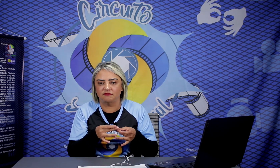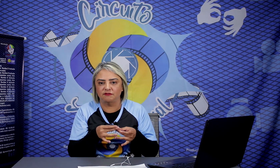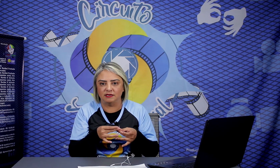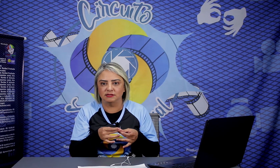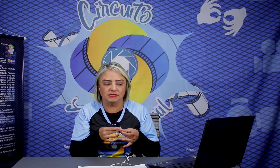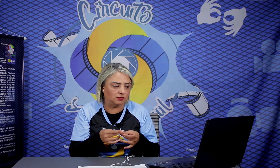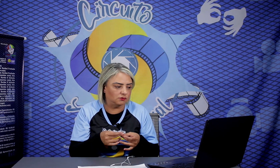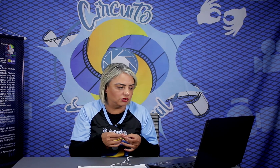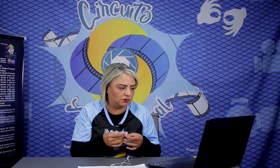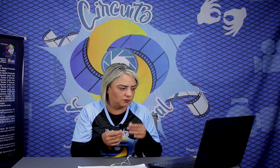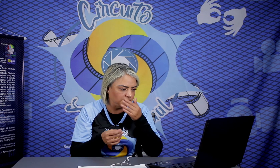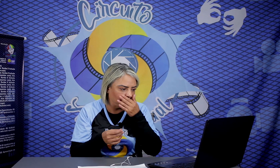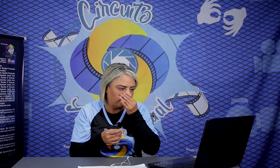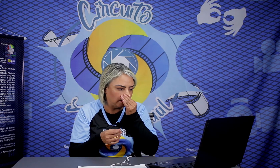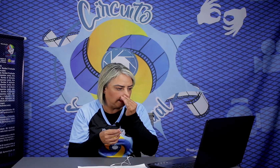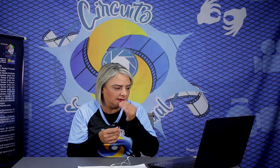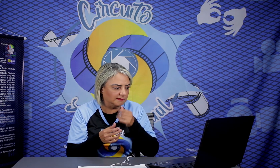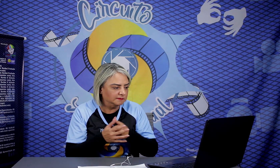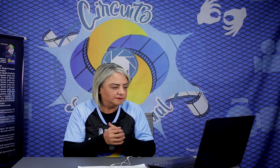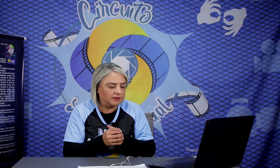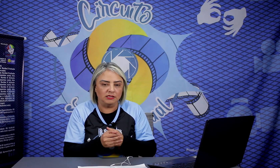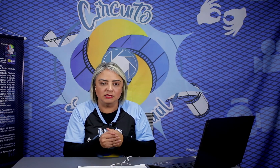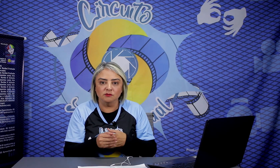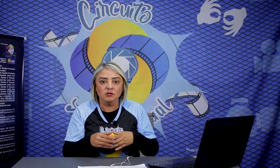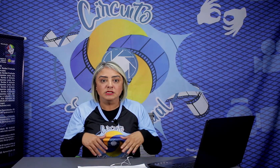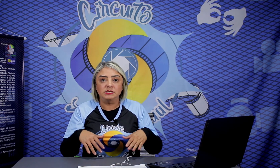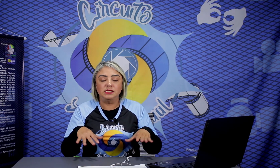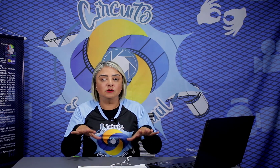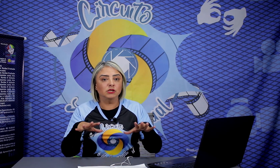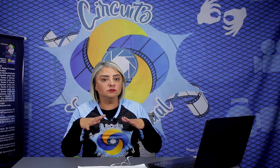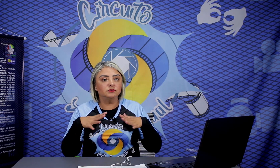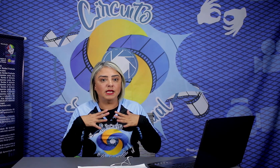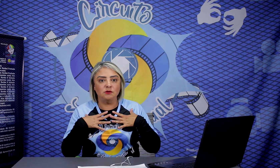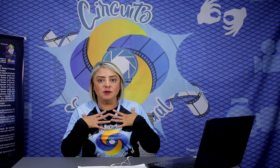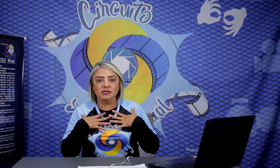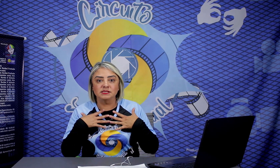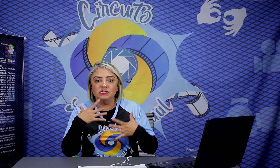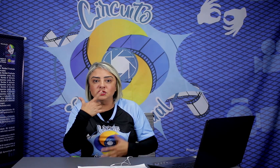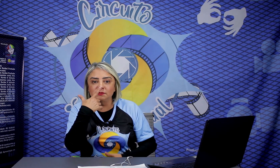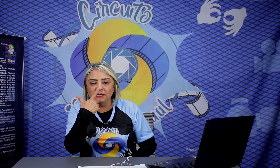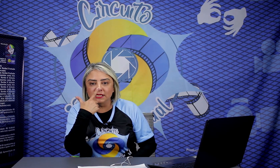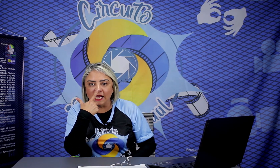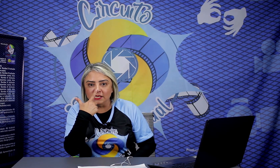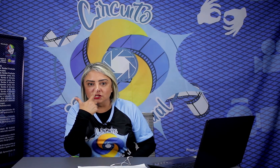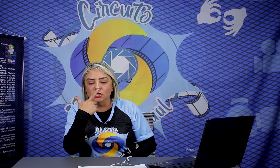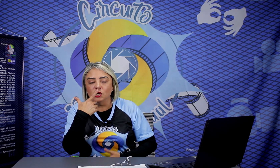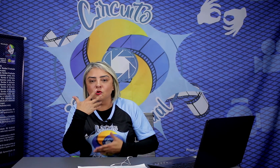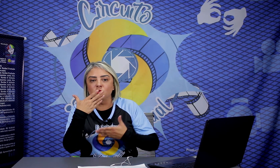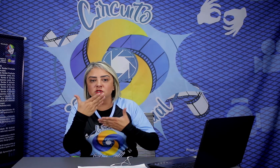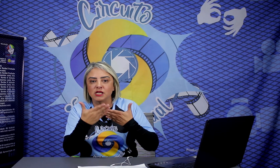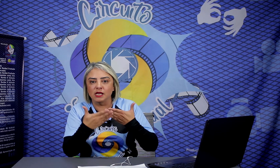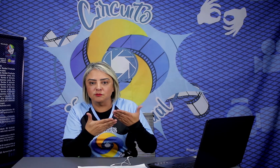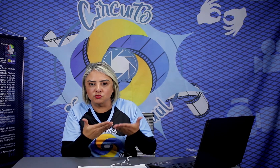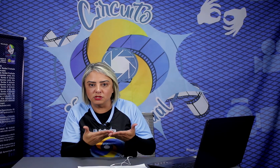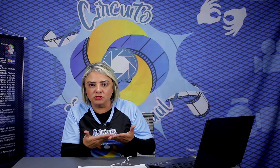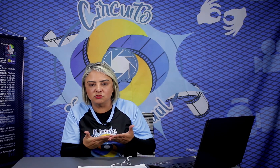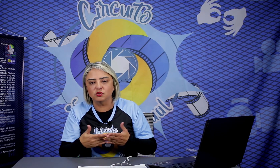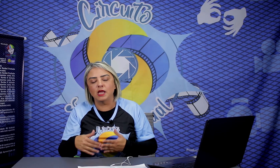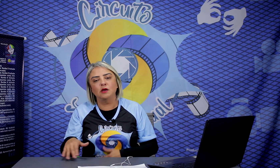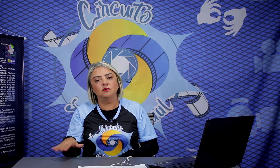está sendo dito. Então, se eu não tenho essa intimidade com os termos jurídicos, eu não